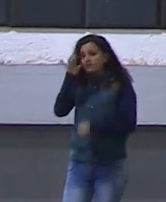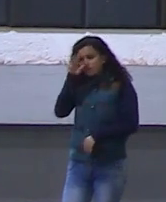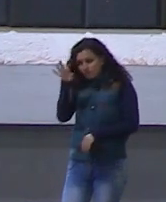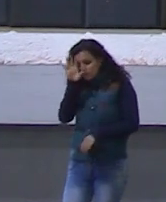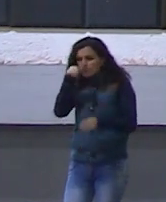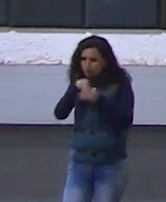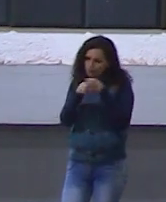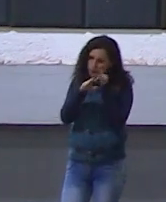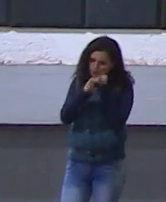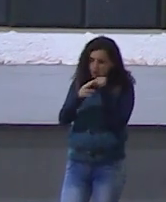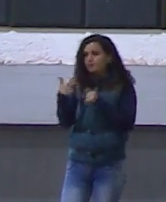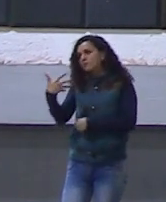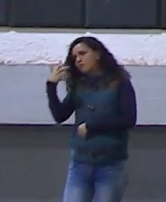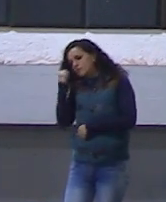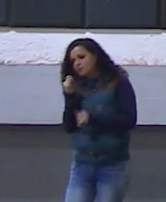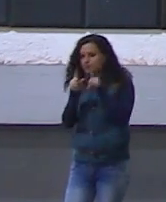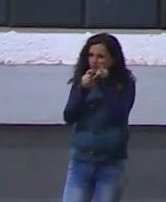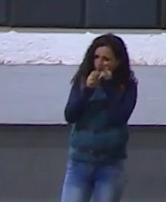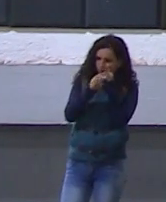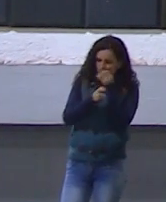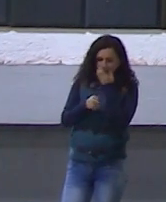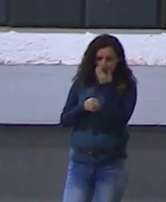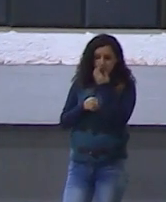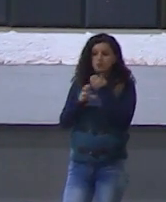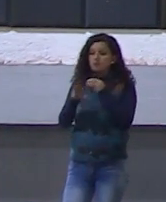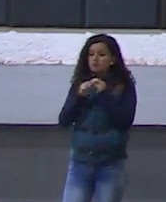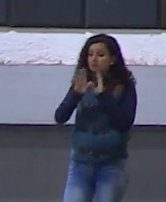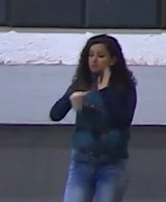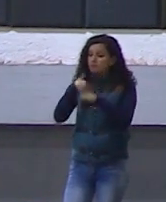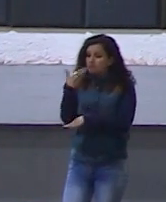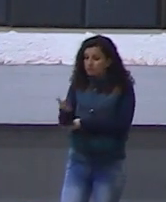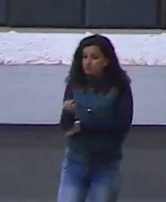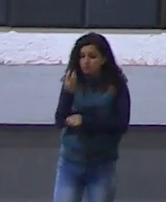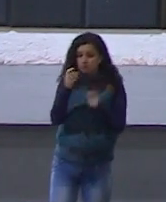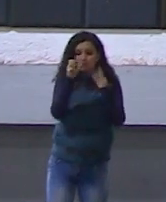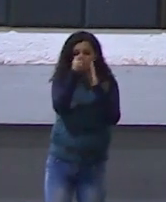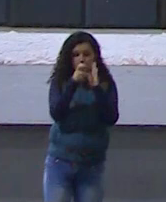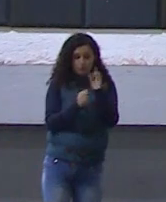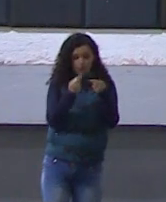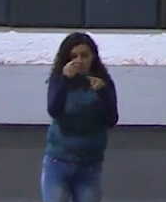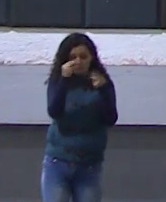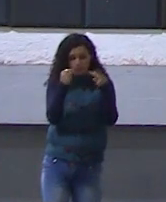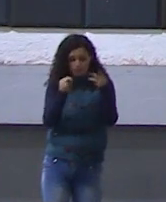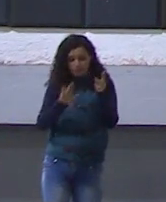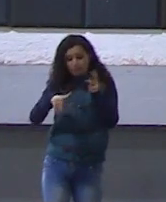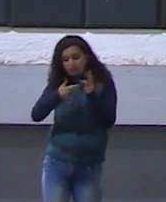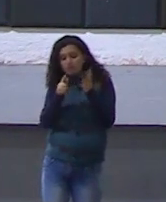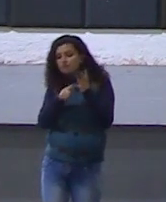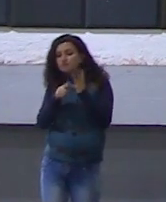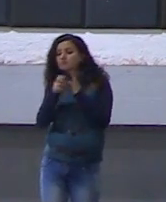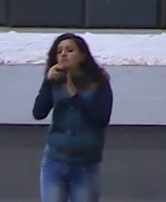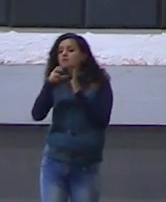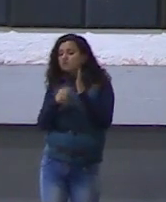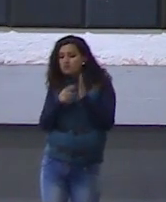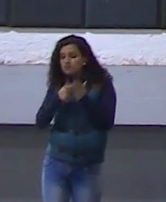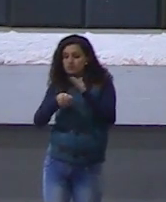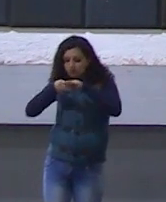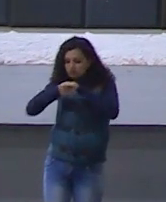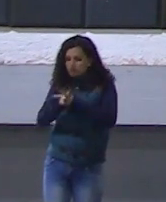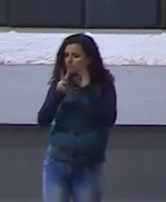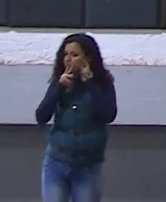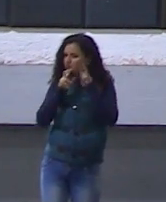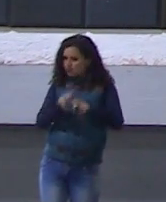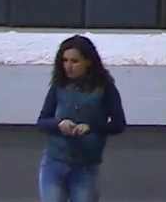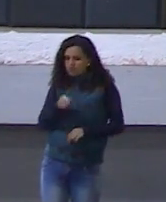de las ciencias historia de las ciencias y después de esos tres seminarios venía un seminario que se llamaba introducción a la investigación